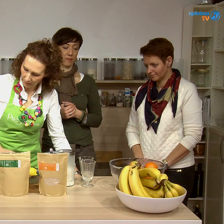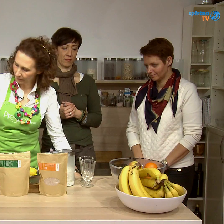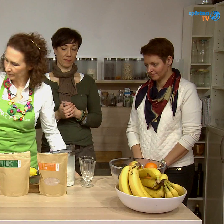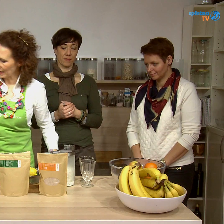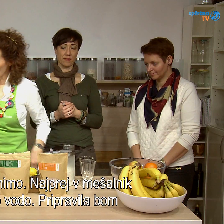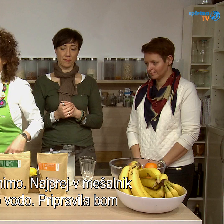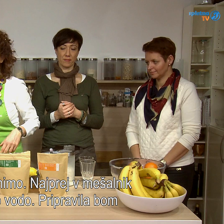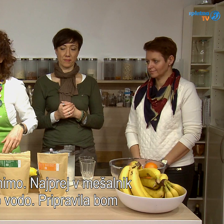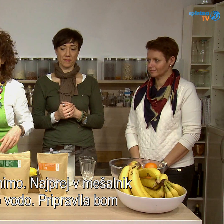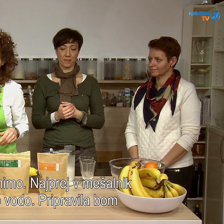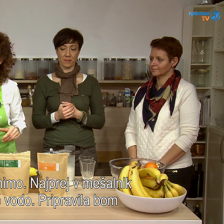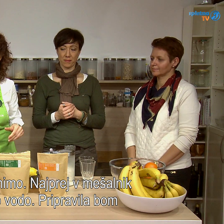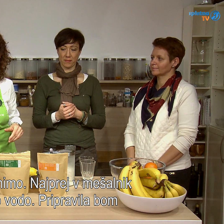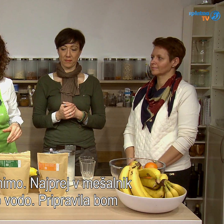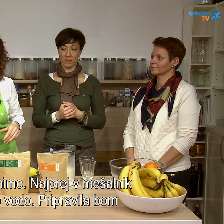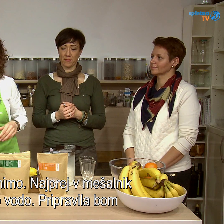Pa začnemo.